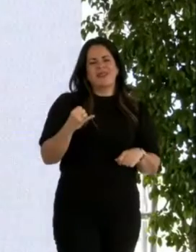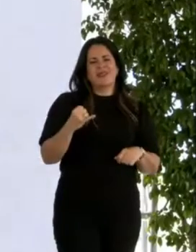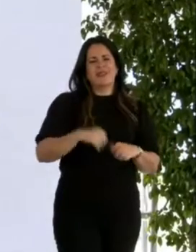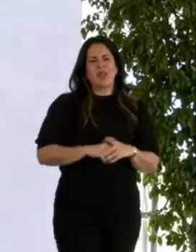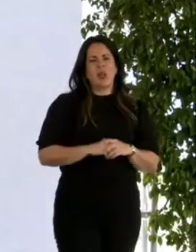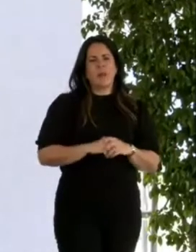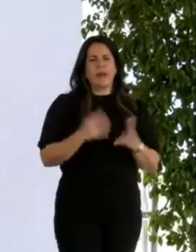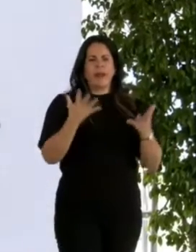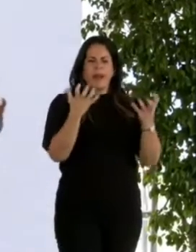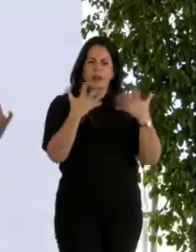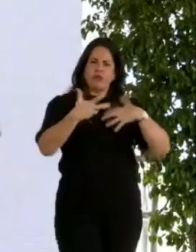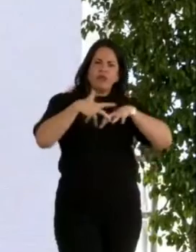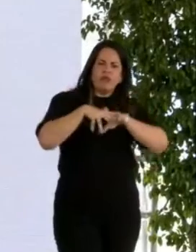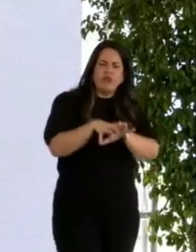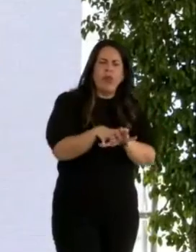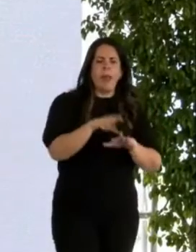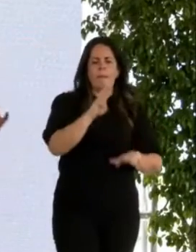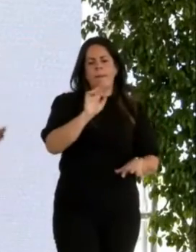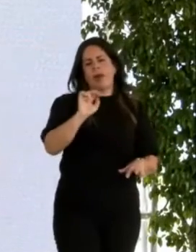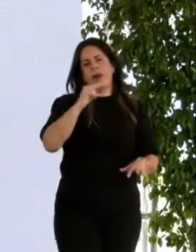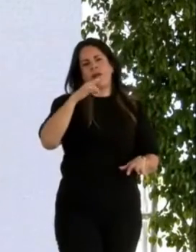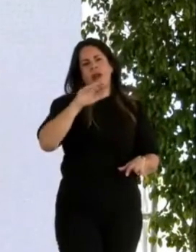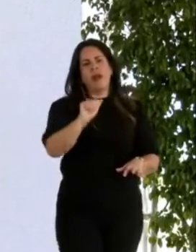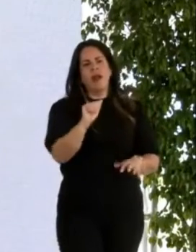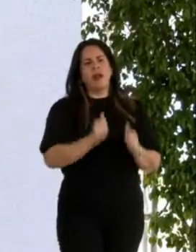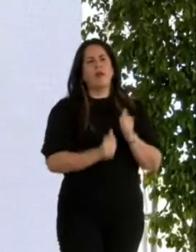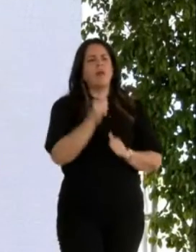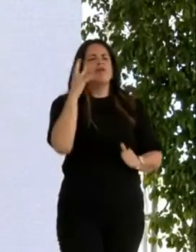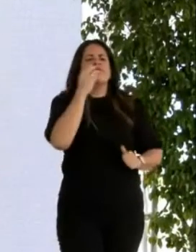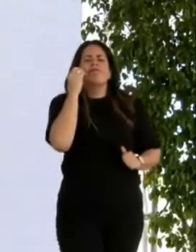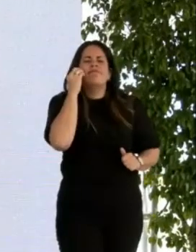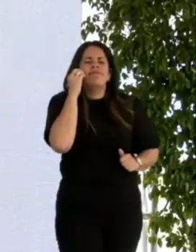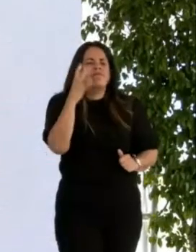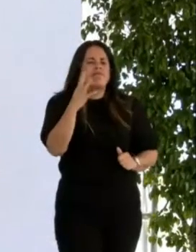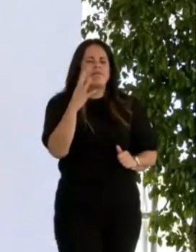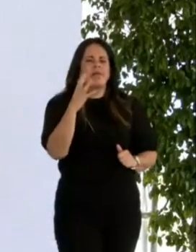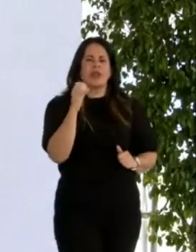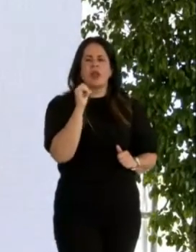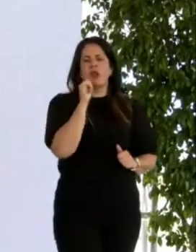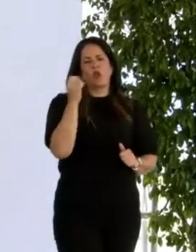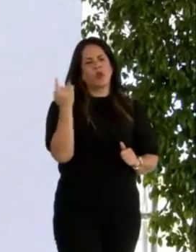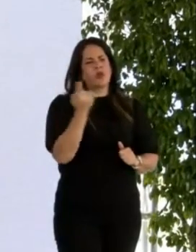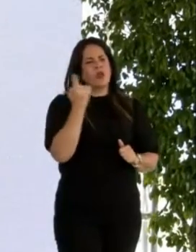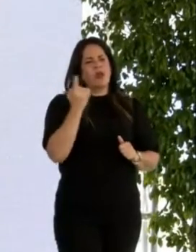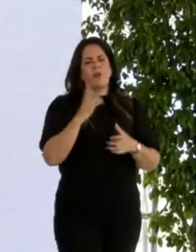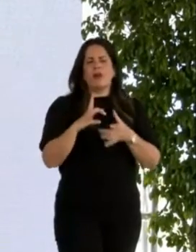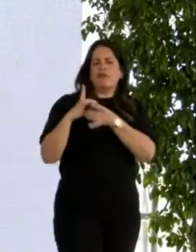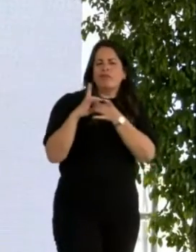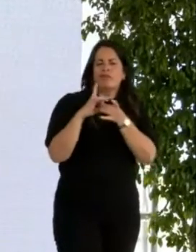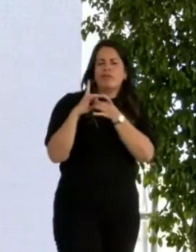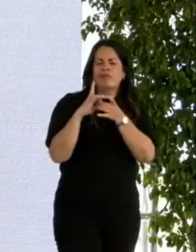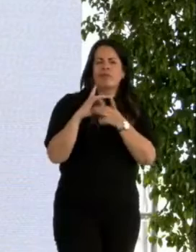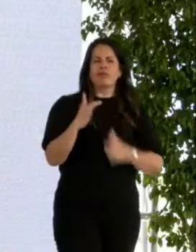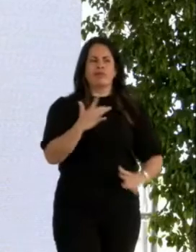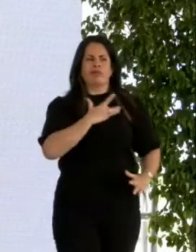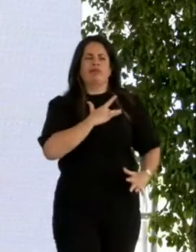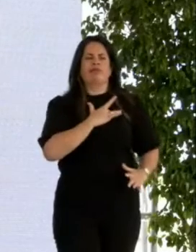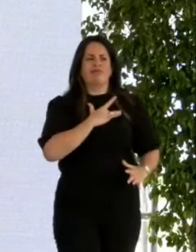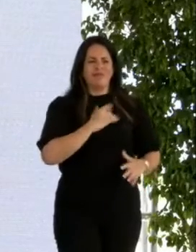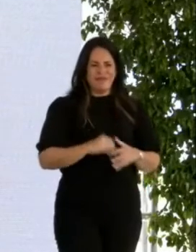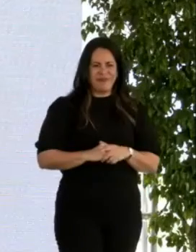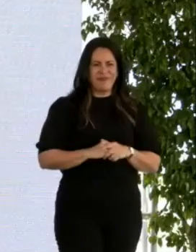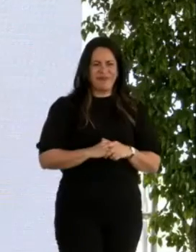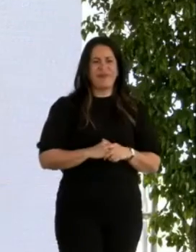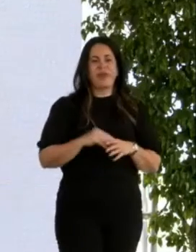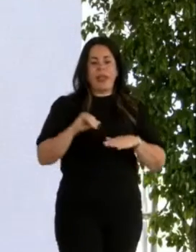bahía, porque es nuestro escenario natural más precioso y no siempre estamos en conexión con él. Y entonces,